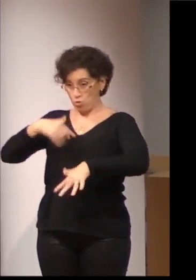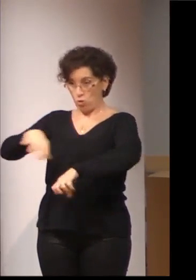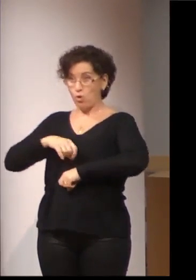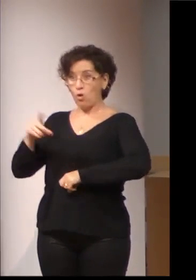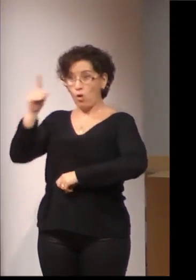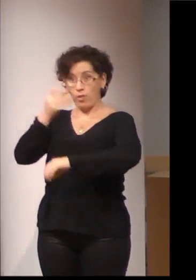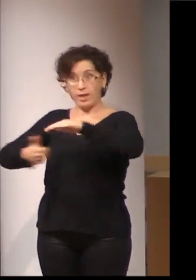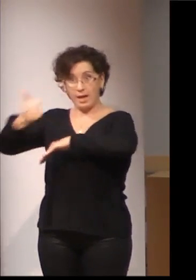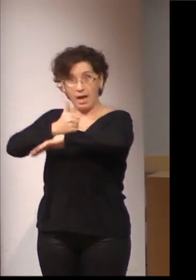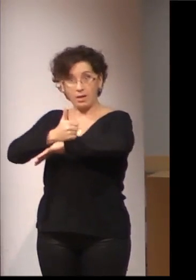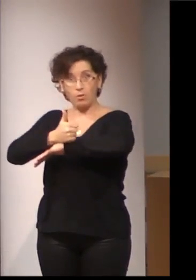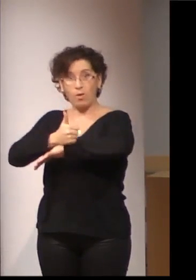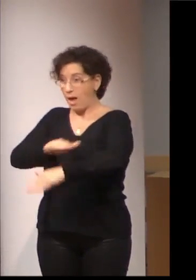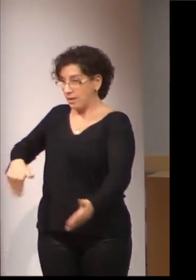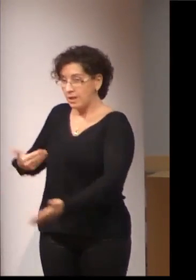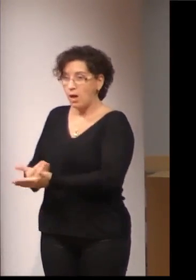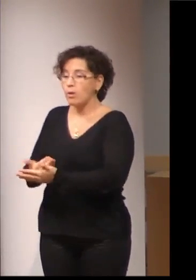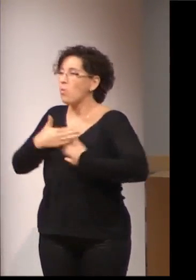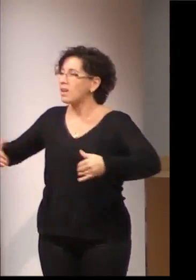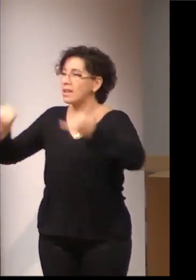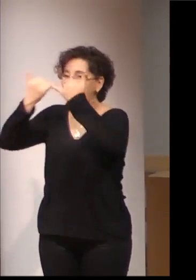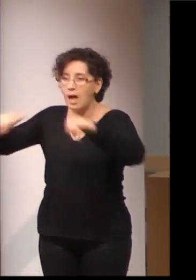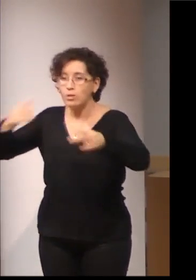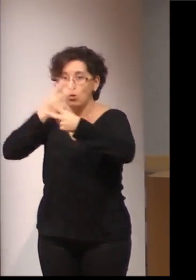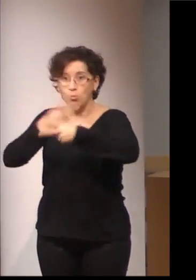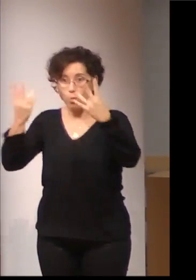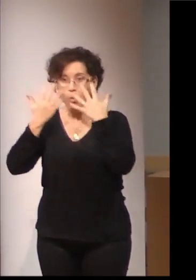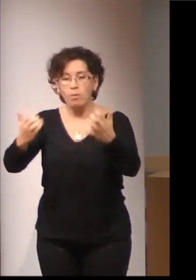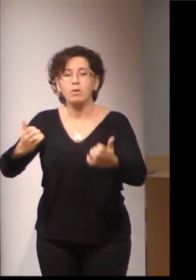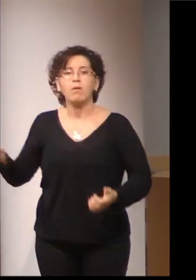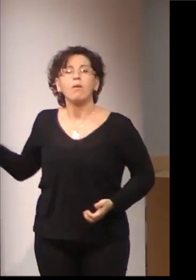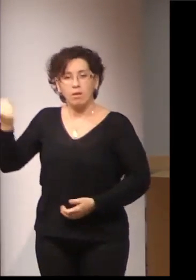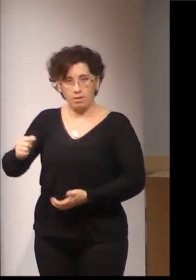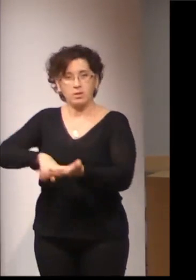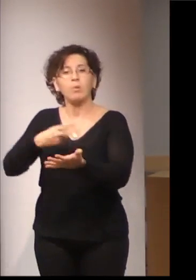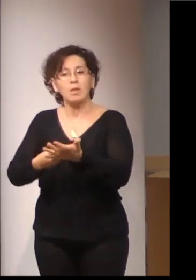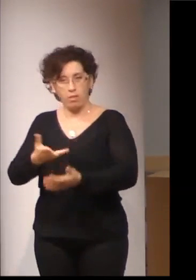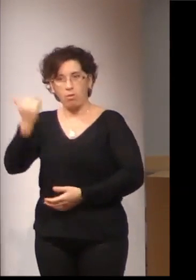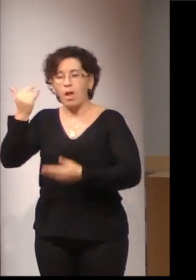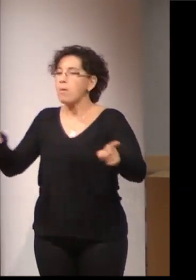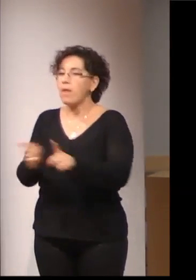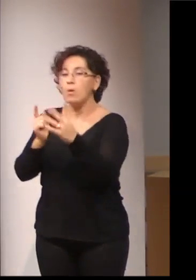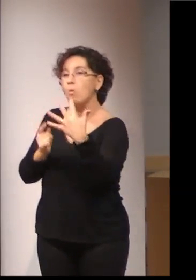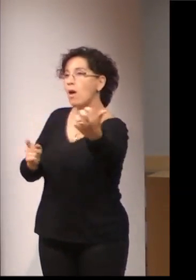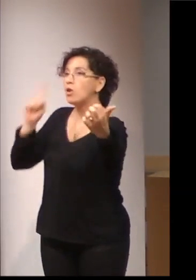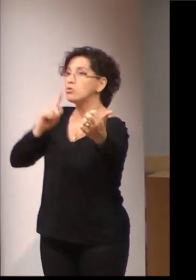Educación, todas las actividades públicas de la facultad tienen interpretación a lengua de signos, haya o no personas sordas.